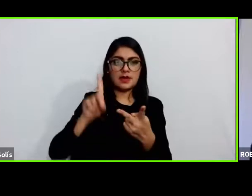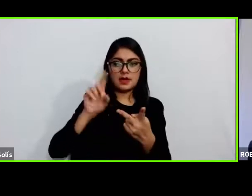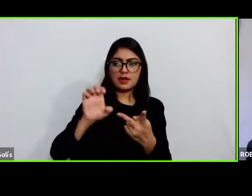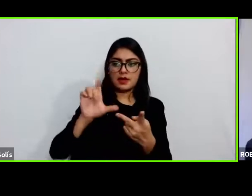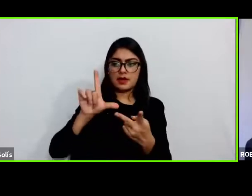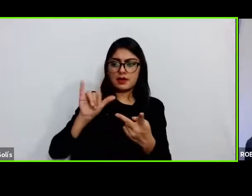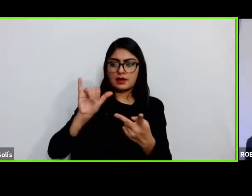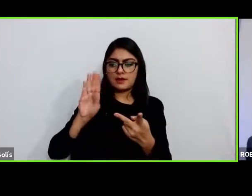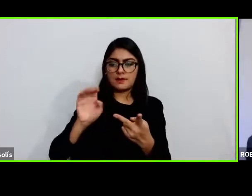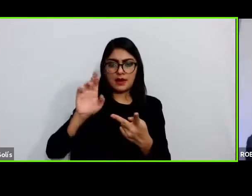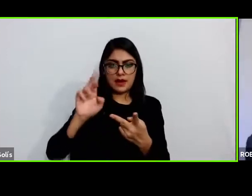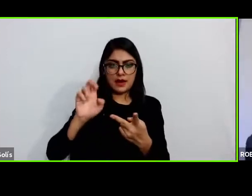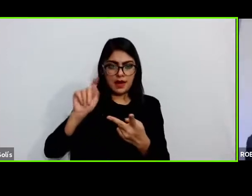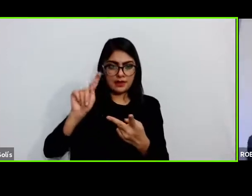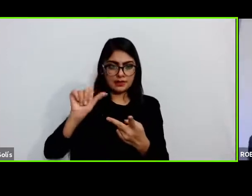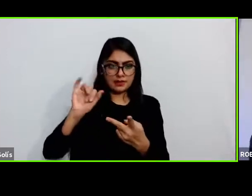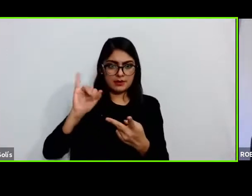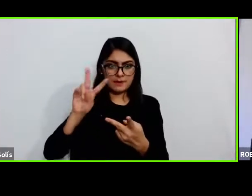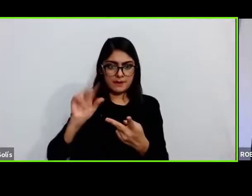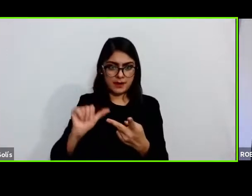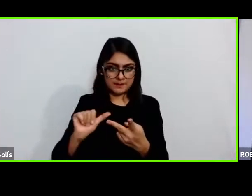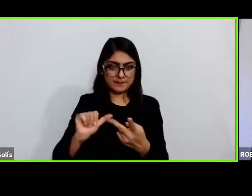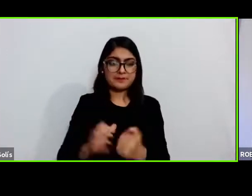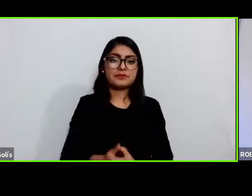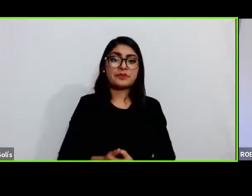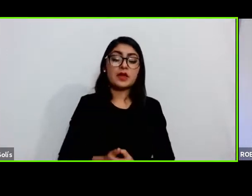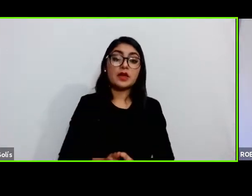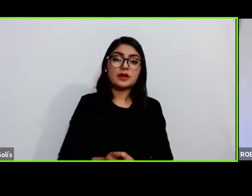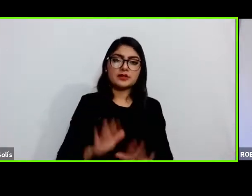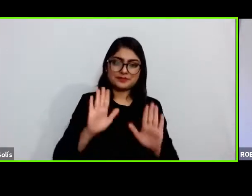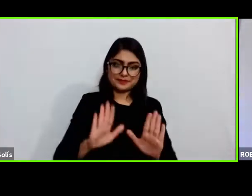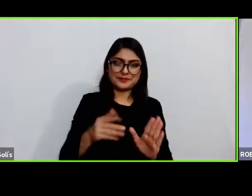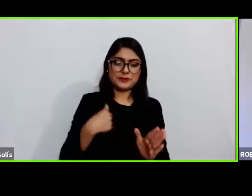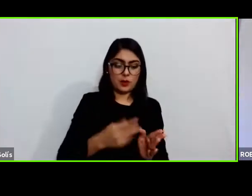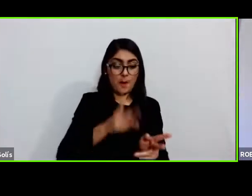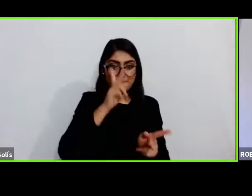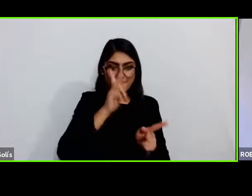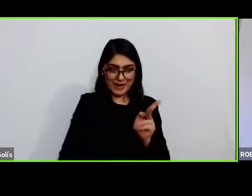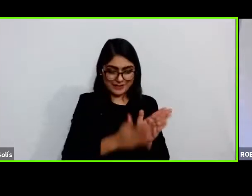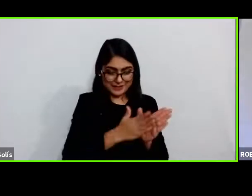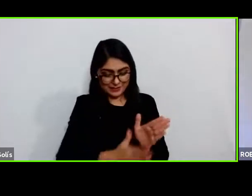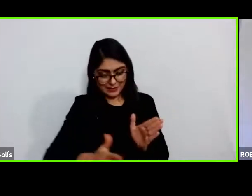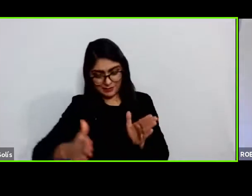Bueno, entonces hasta aquí, digamos, esta primera parte introductoria de los derechos humanos.